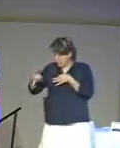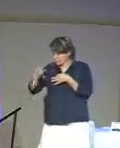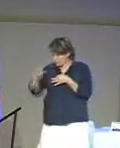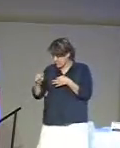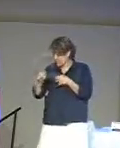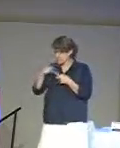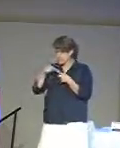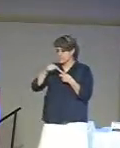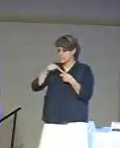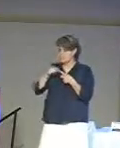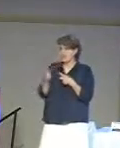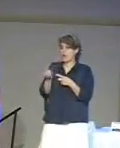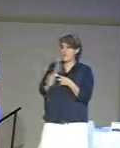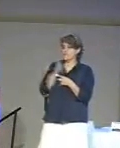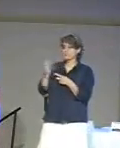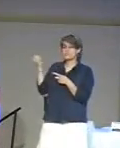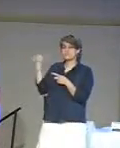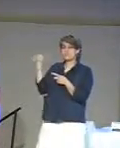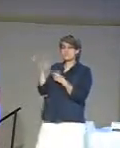La anterior, por favor.